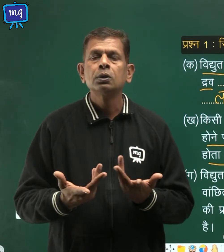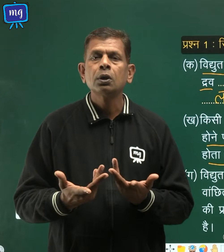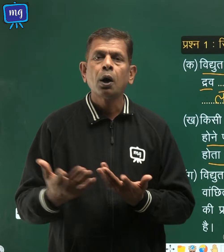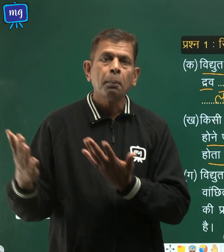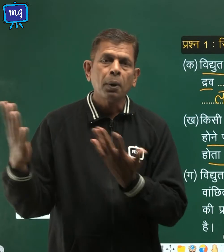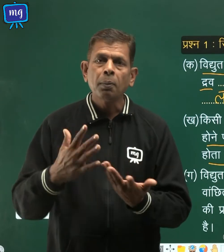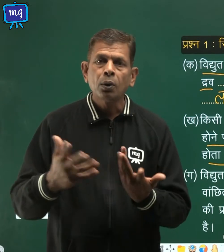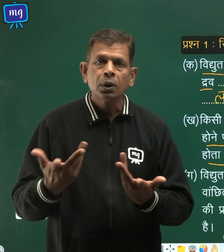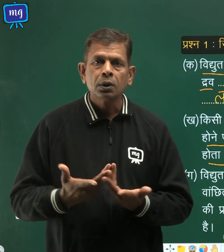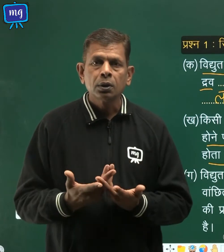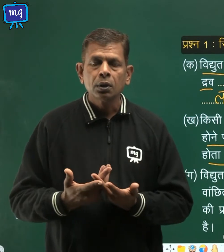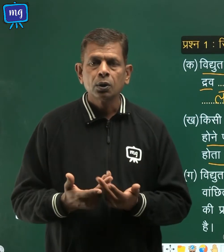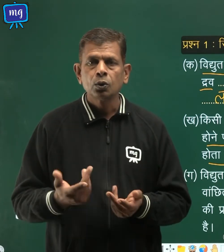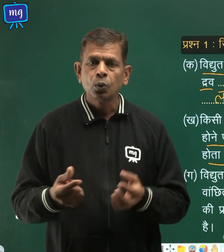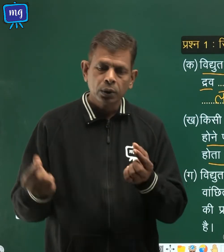देता है?